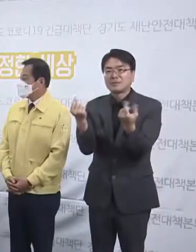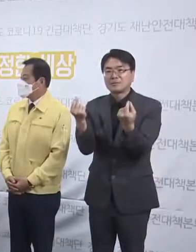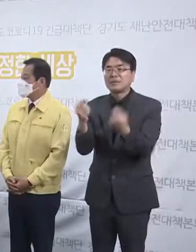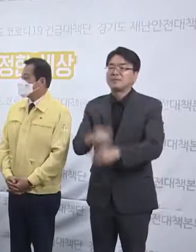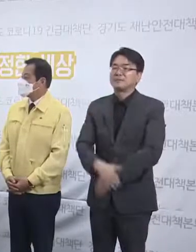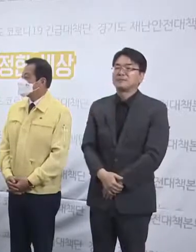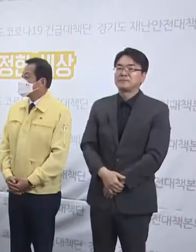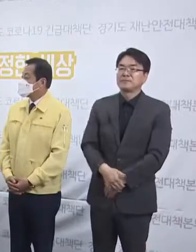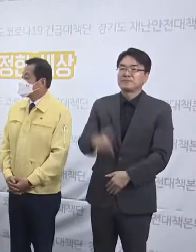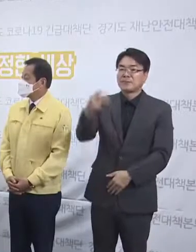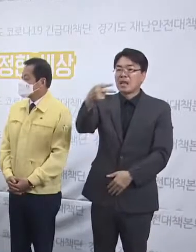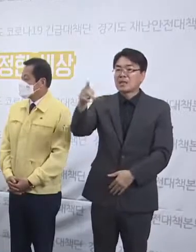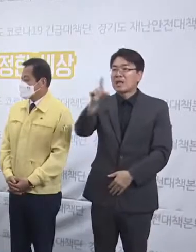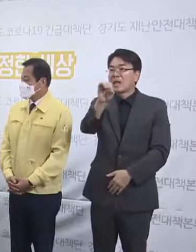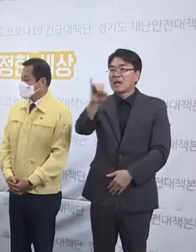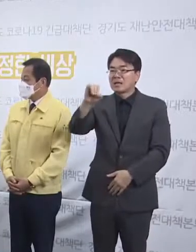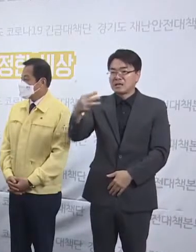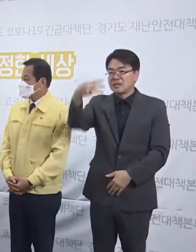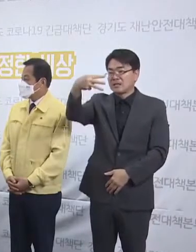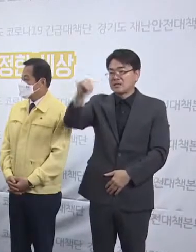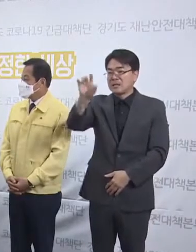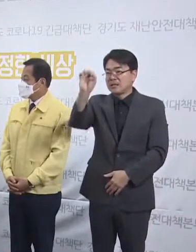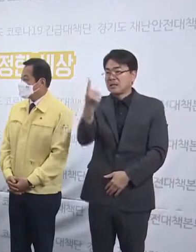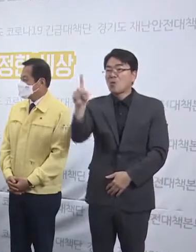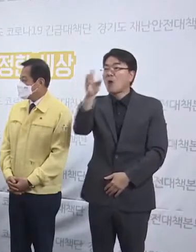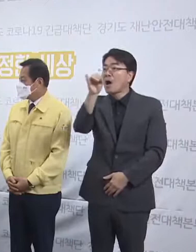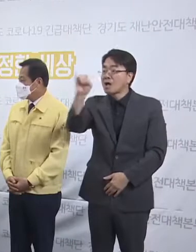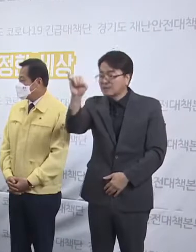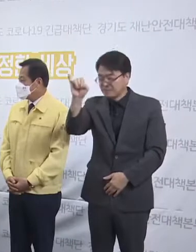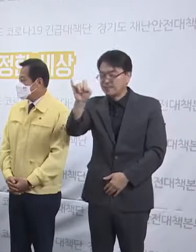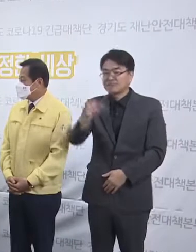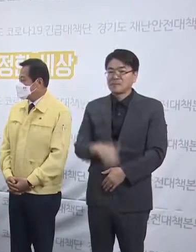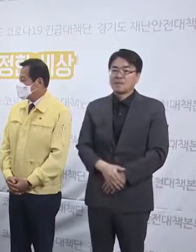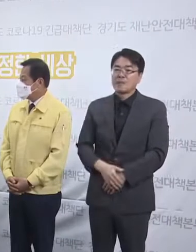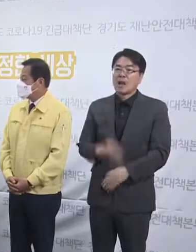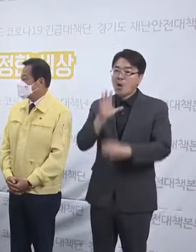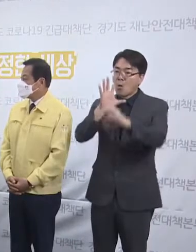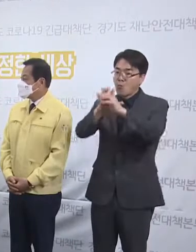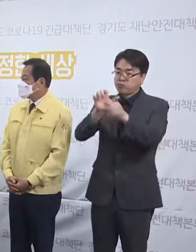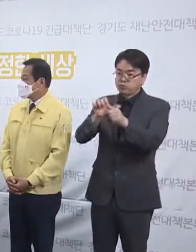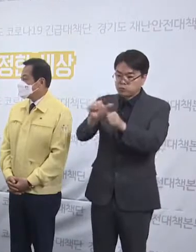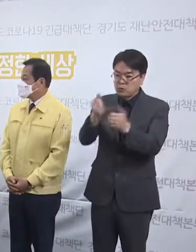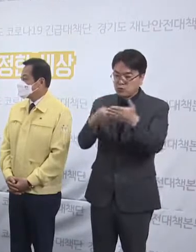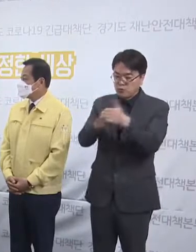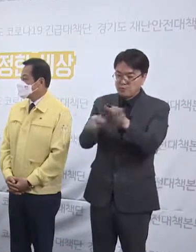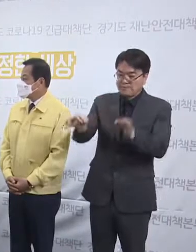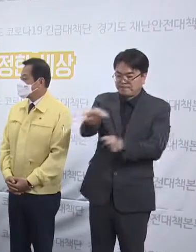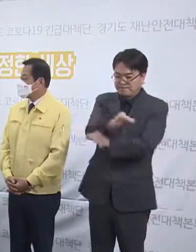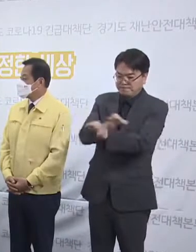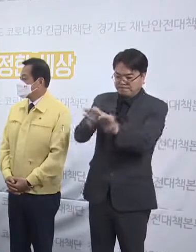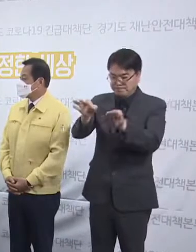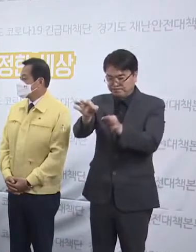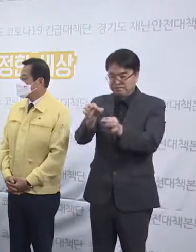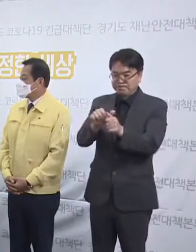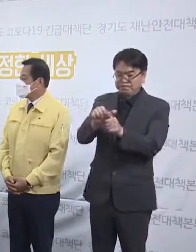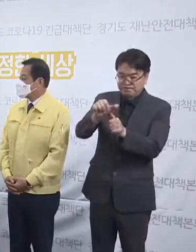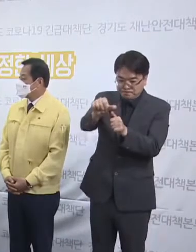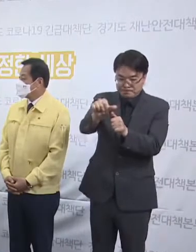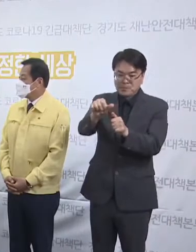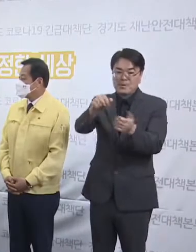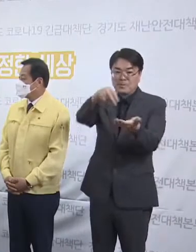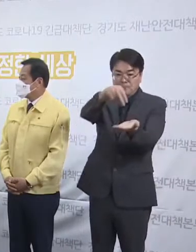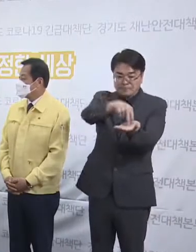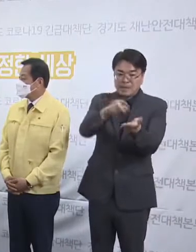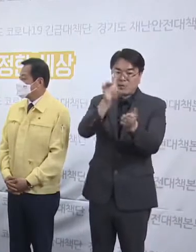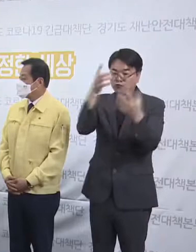다음은 데일리와이 이균 기자입니다. 코로나19 극복을 위한 경제정책 발표가 정부의 재난지원금 선별지급